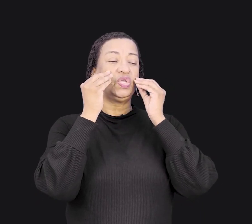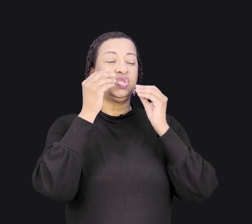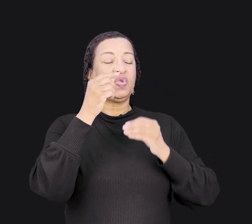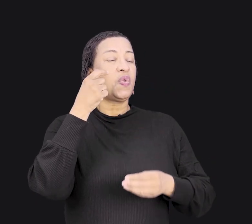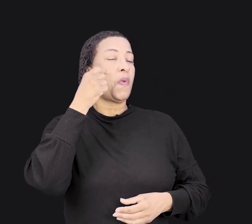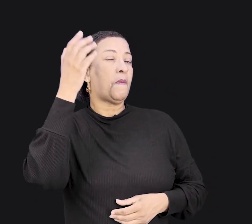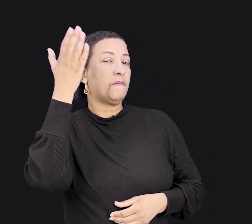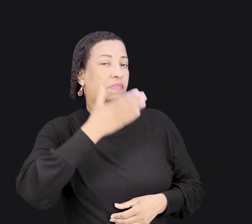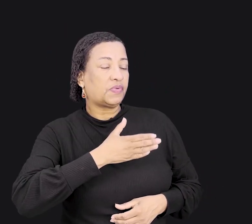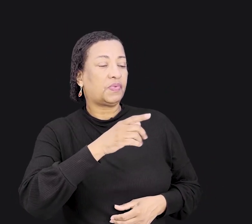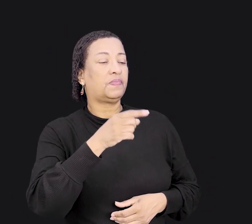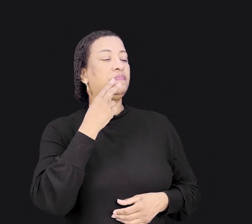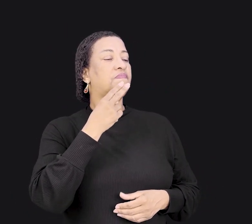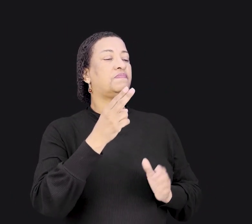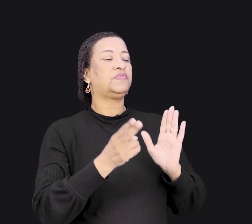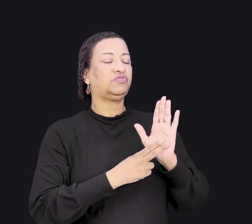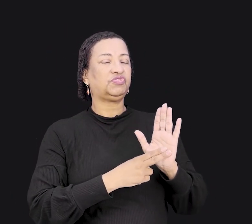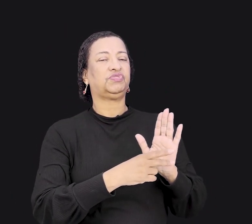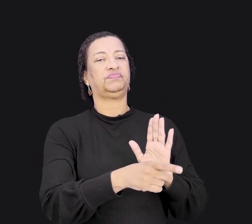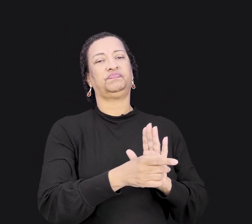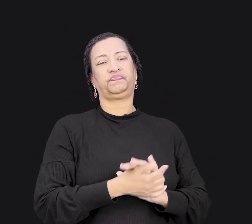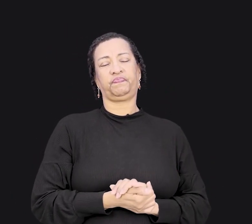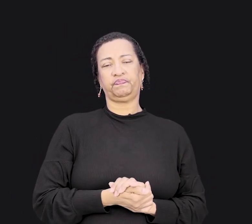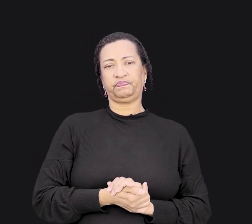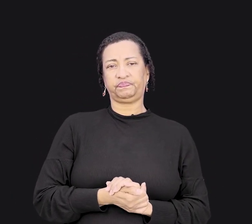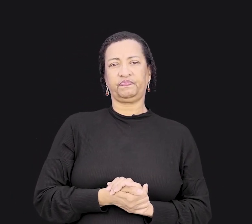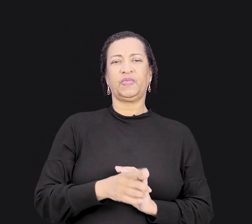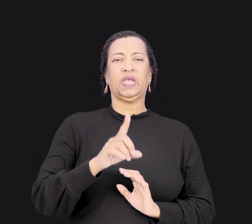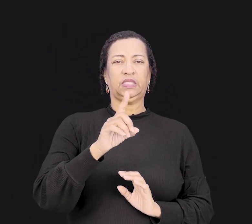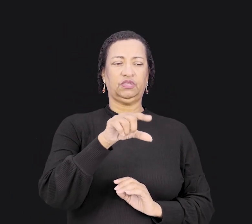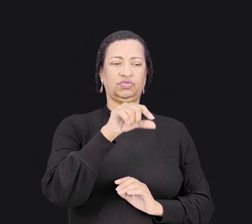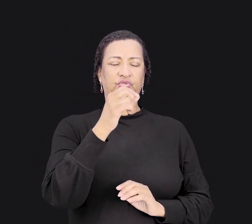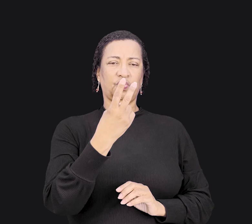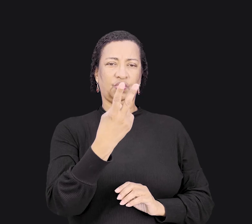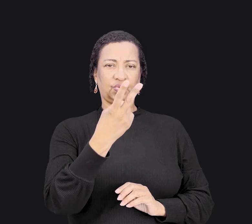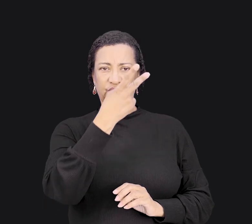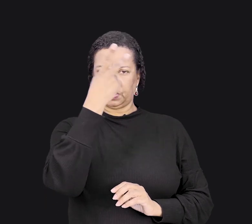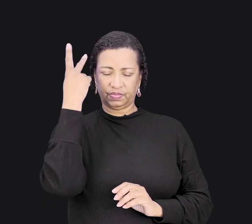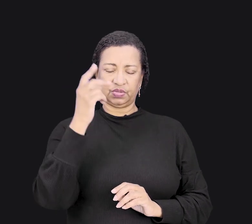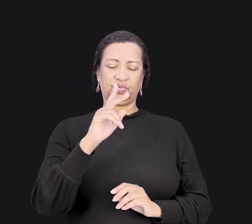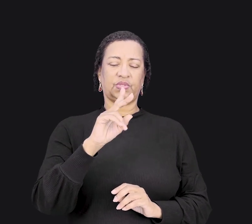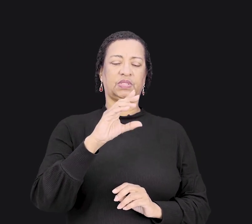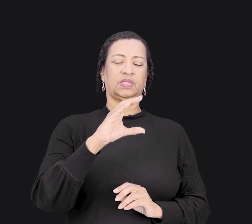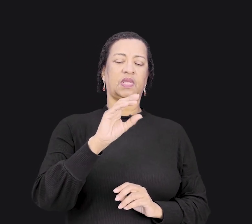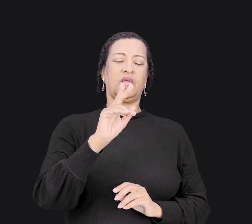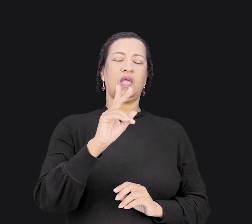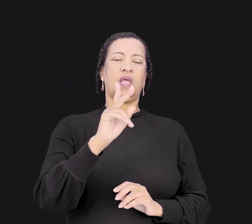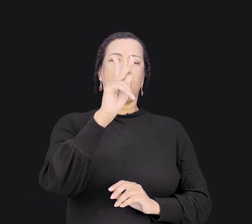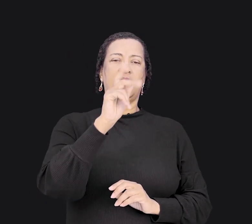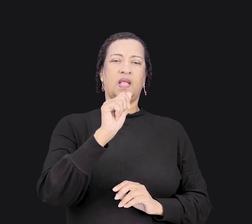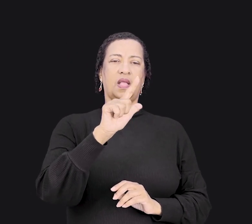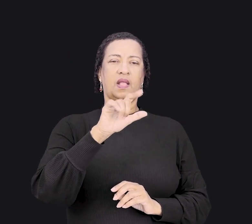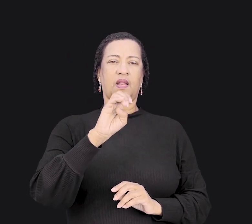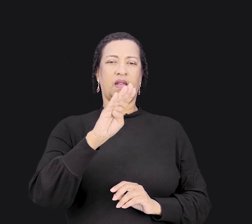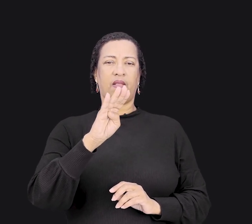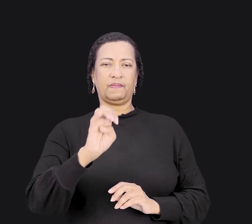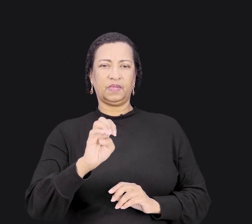desprezo haverá. Deus abriu exceção para 2 pessoas, Caleb e Josué. Judas relembrou um episódio deste